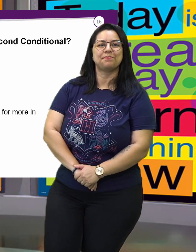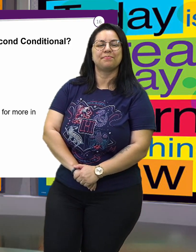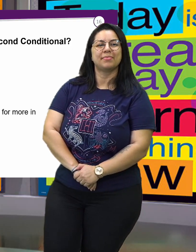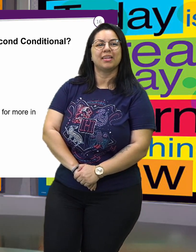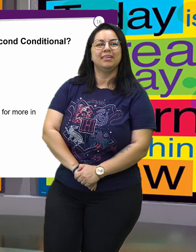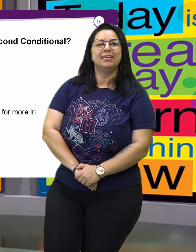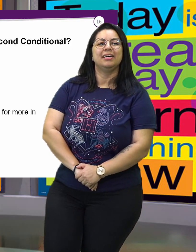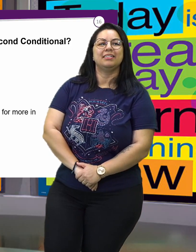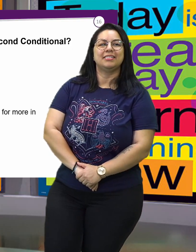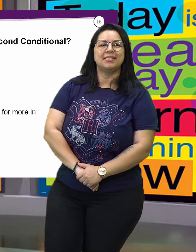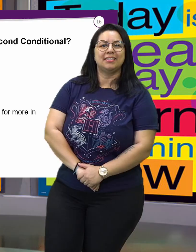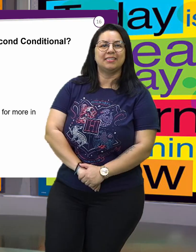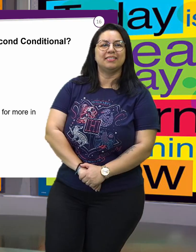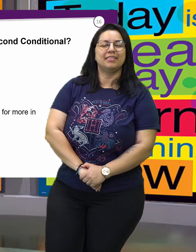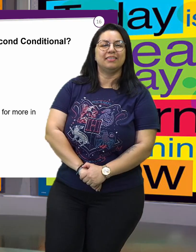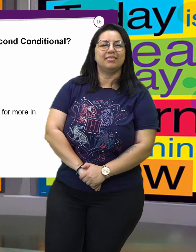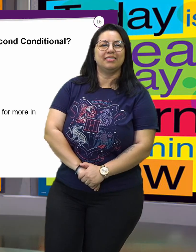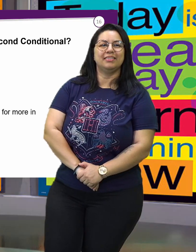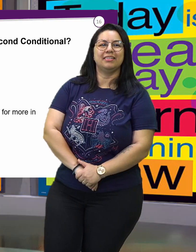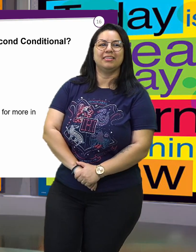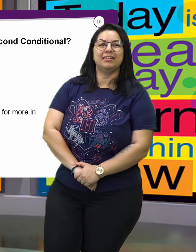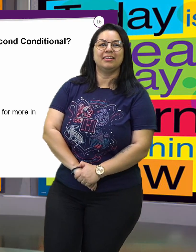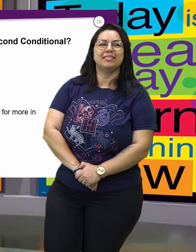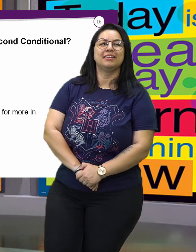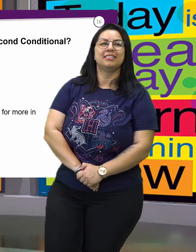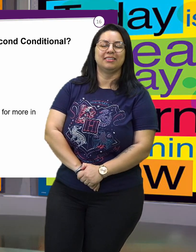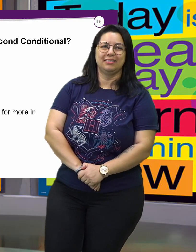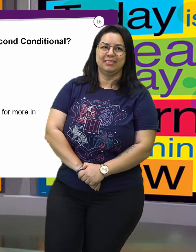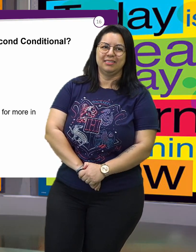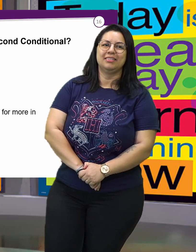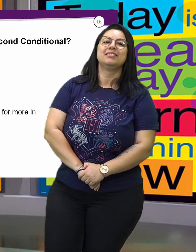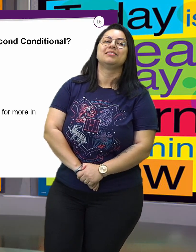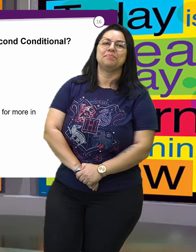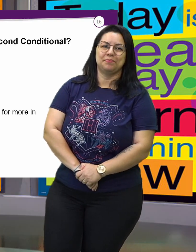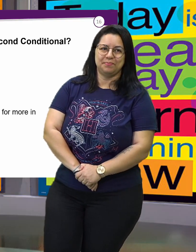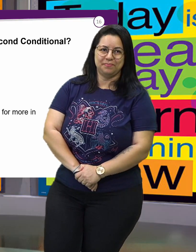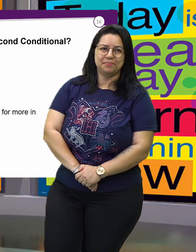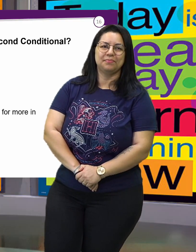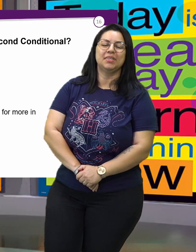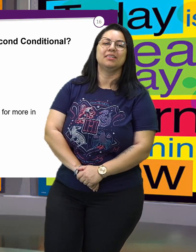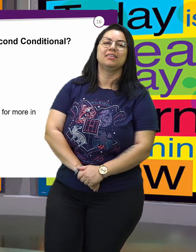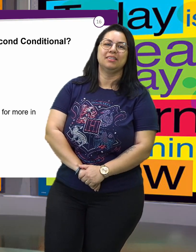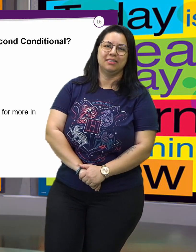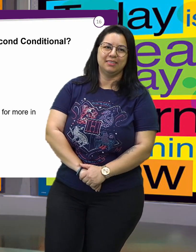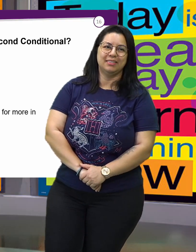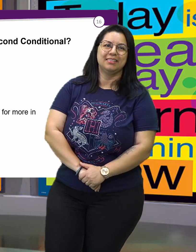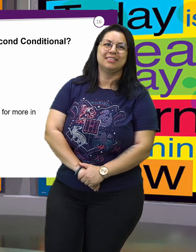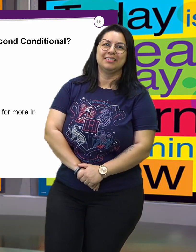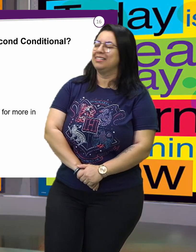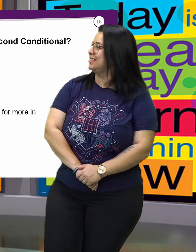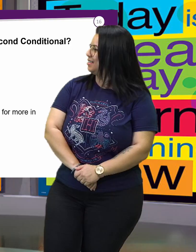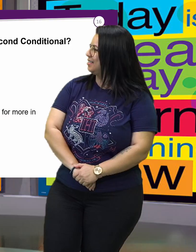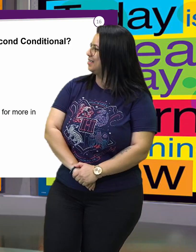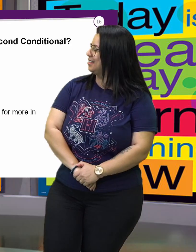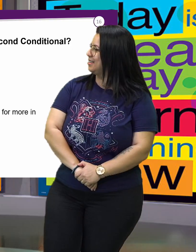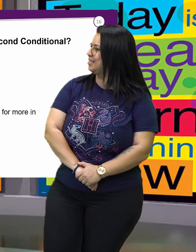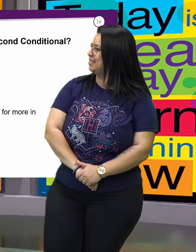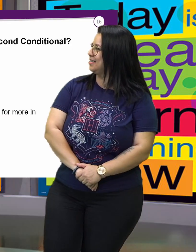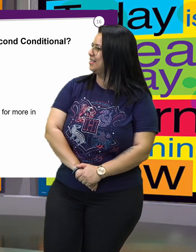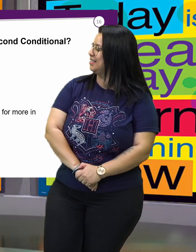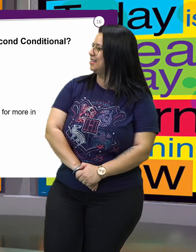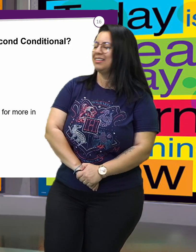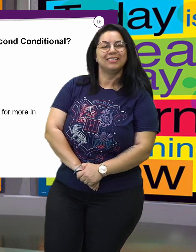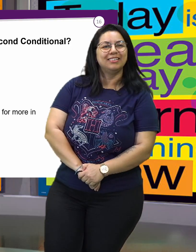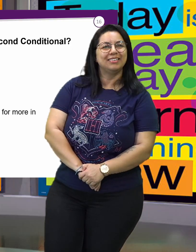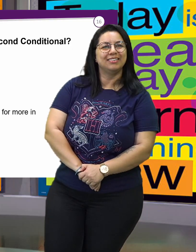Na letra D, if he saved... Acabei de falar, né, que era zero conditional, obviamente. Por que tu não falou que era a resposta correta? Acabei